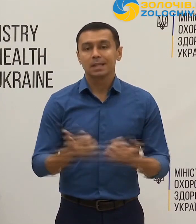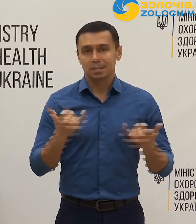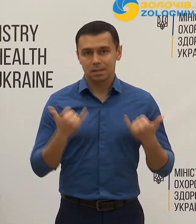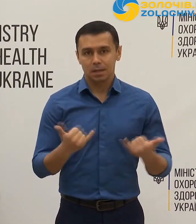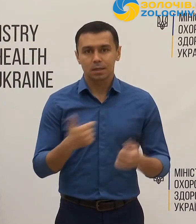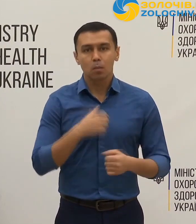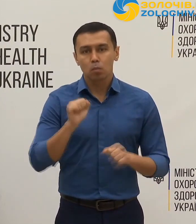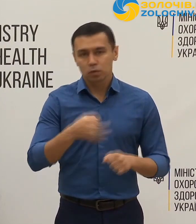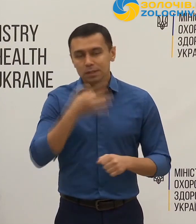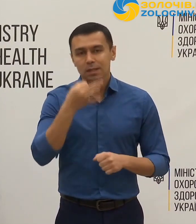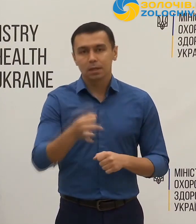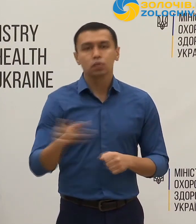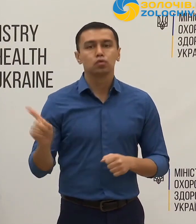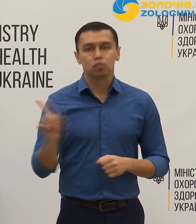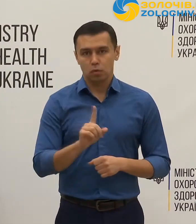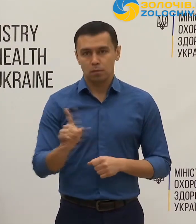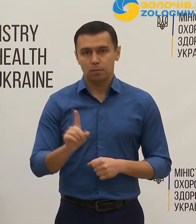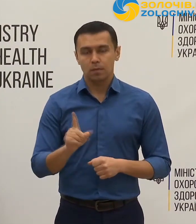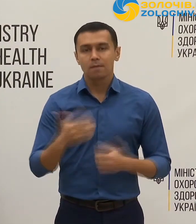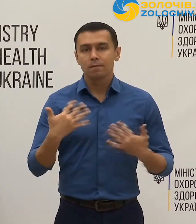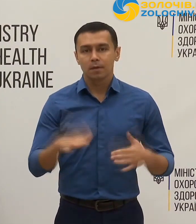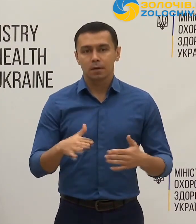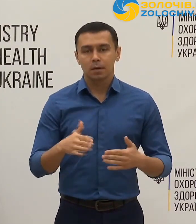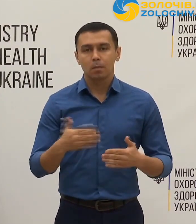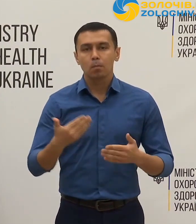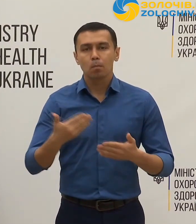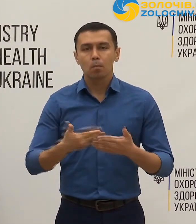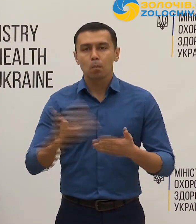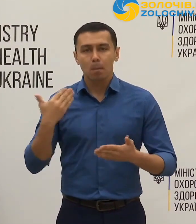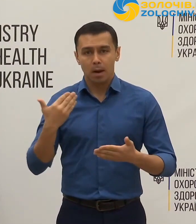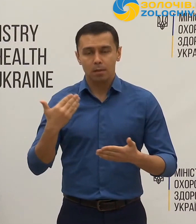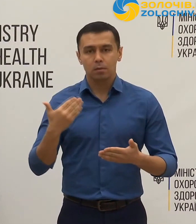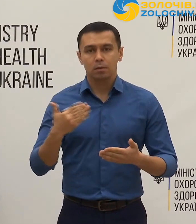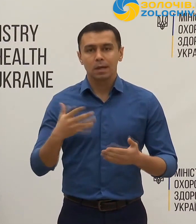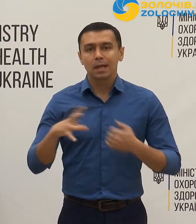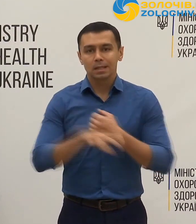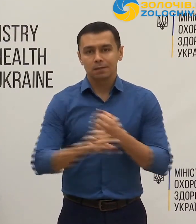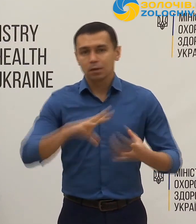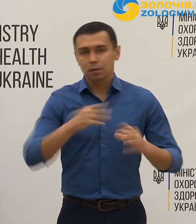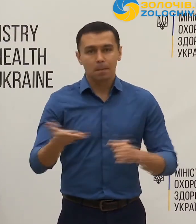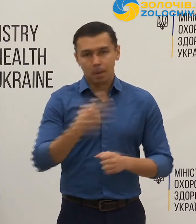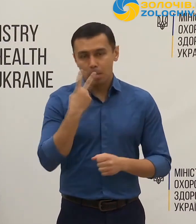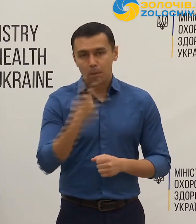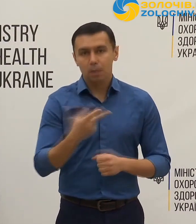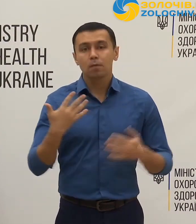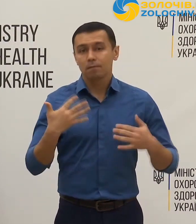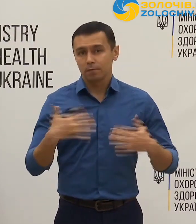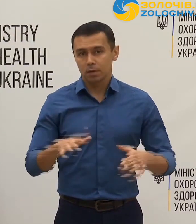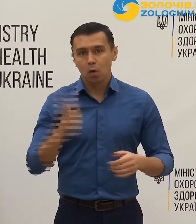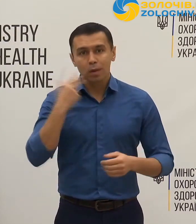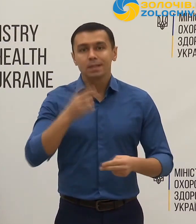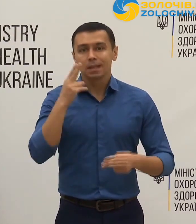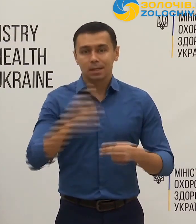Зараз я можу сказати, що вже попередньо кінцеві результати ми побачимо вже,